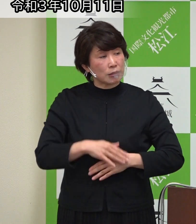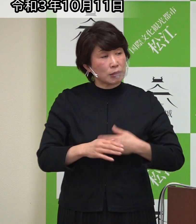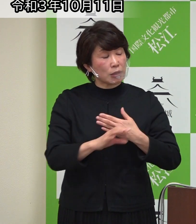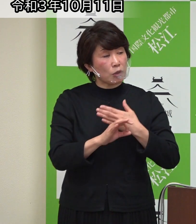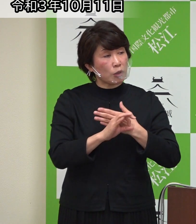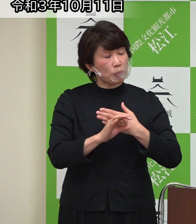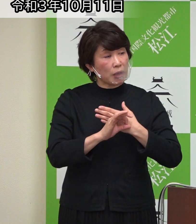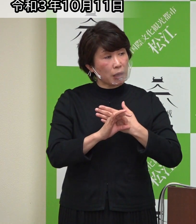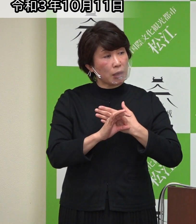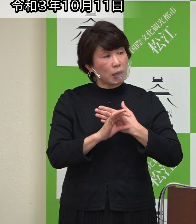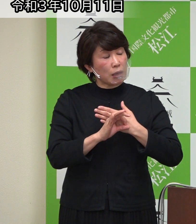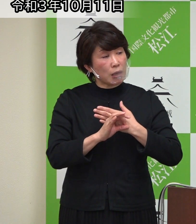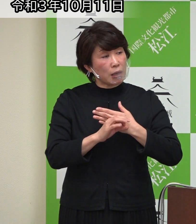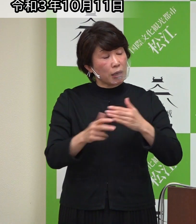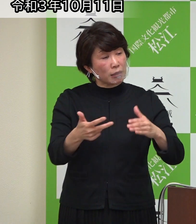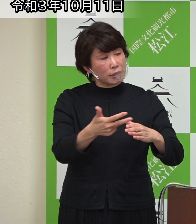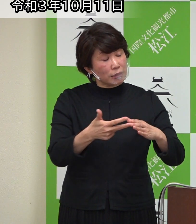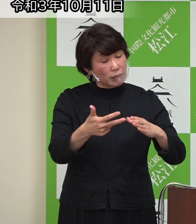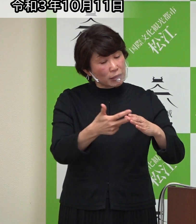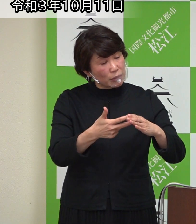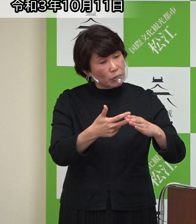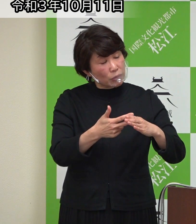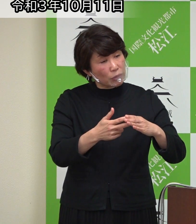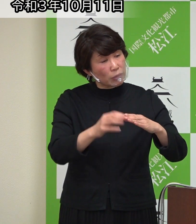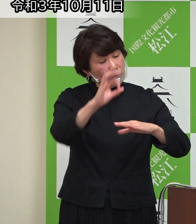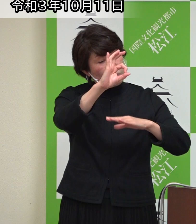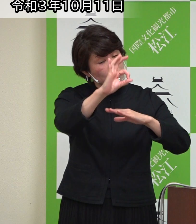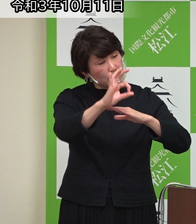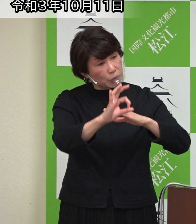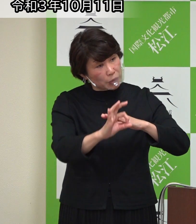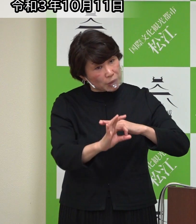ますと宍道湖の夕日などは